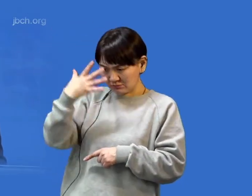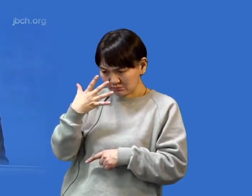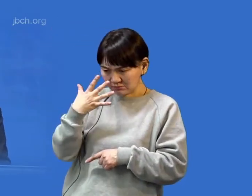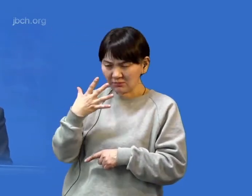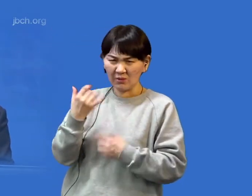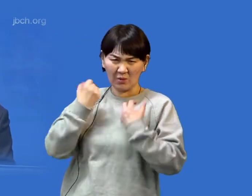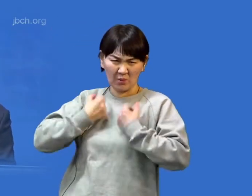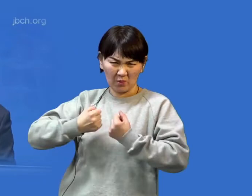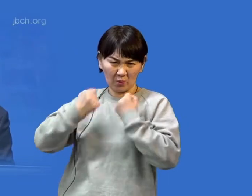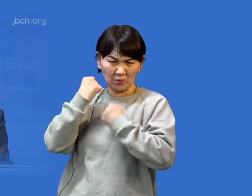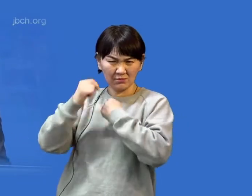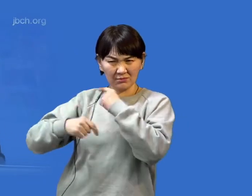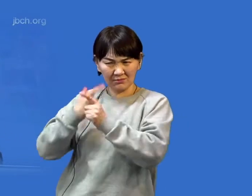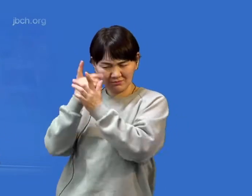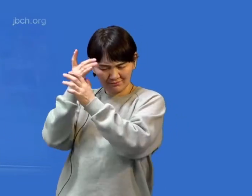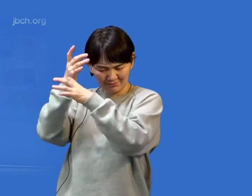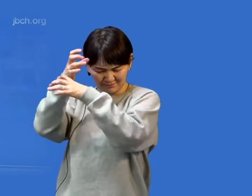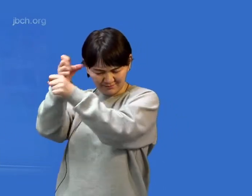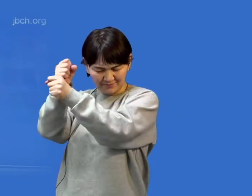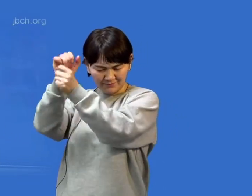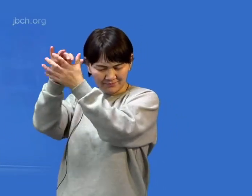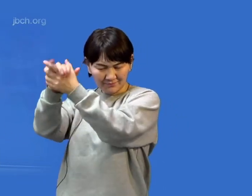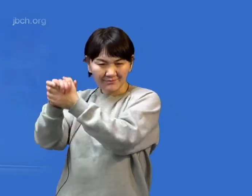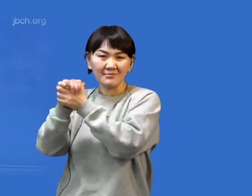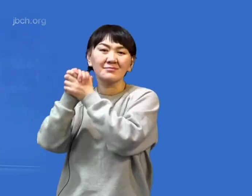тэр хүч чадалд нь найдаж